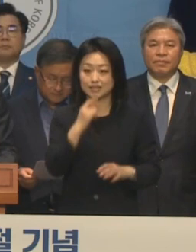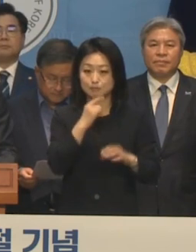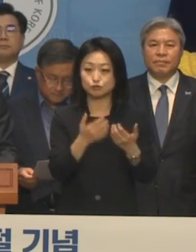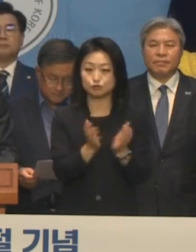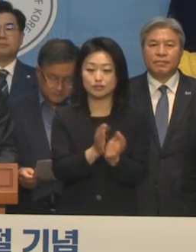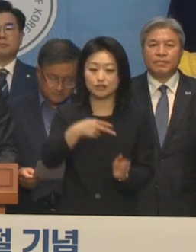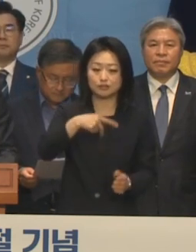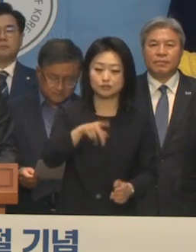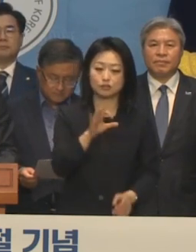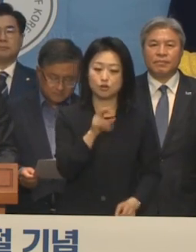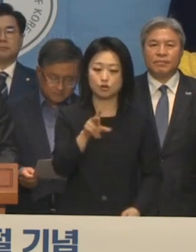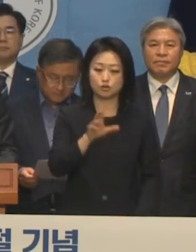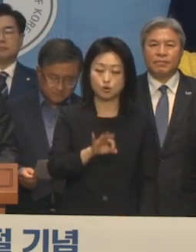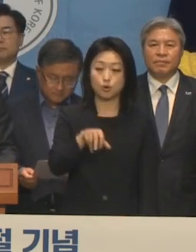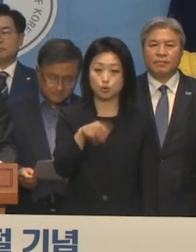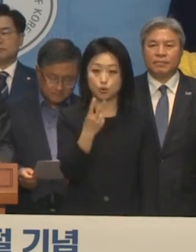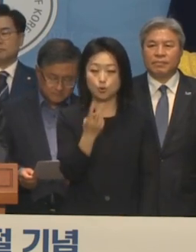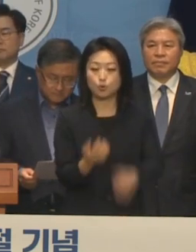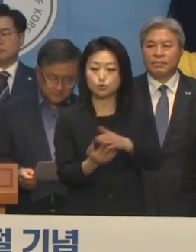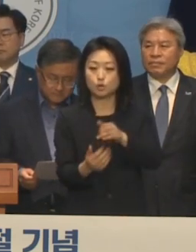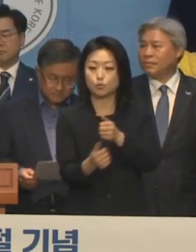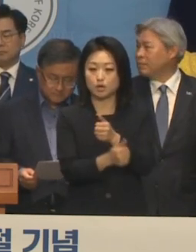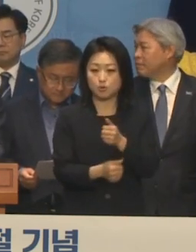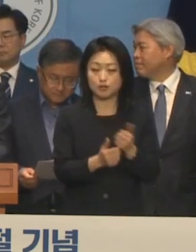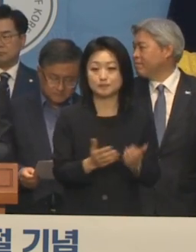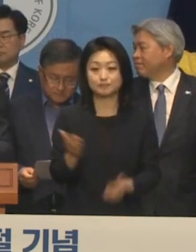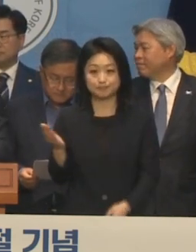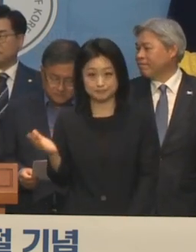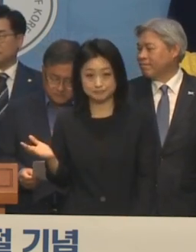더불어민주당 서영교 최고위원님 모시고 듣도록 하겠습니다.